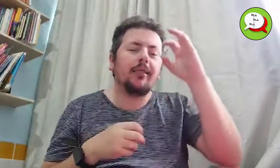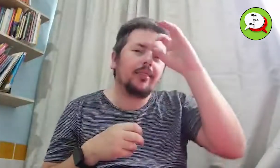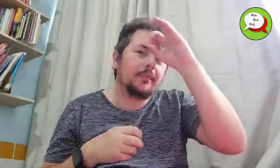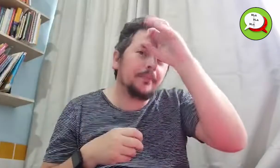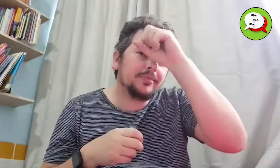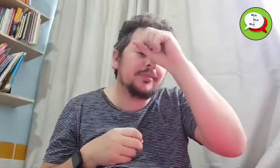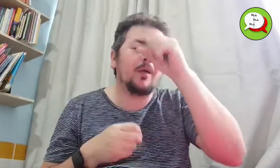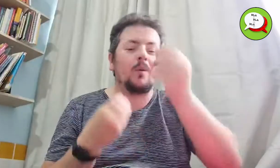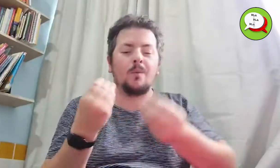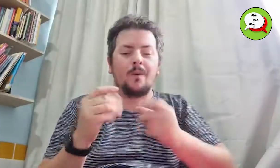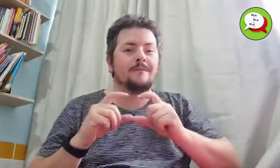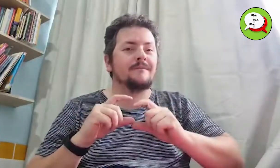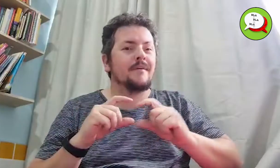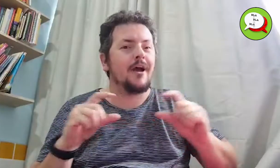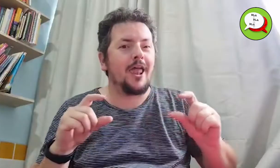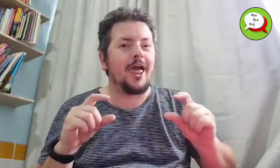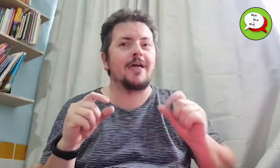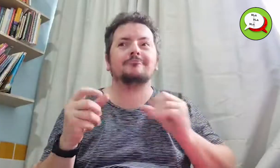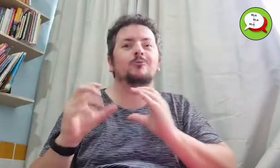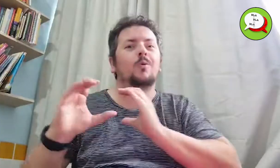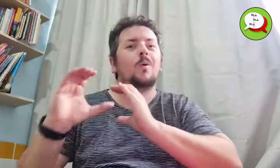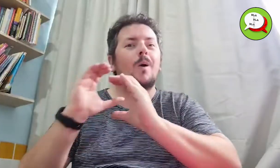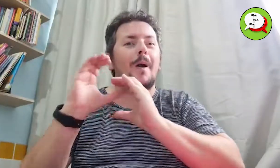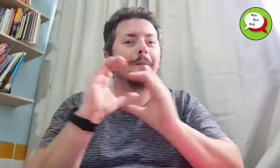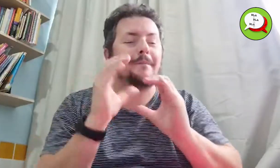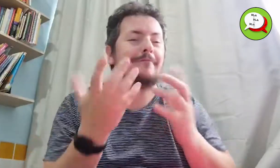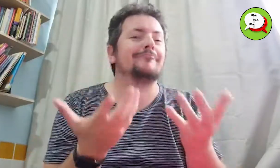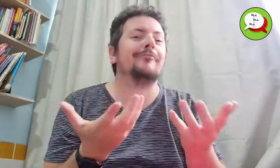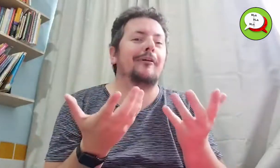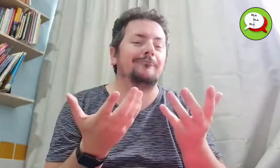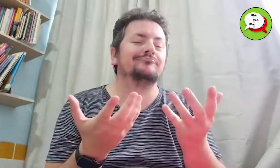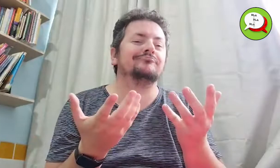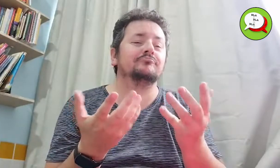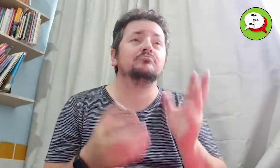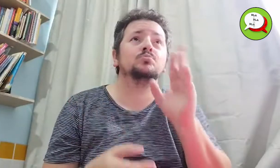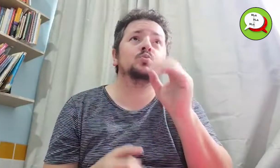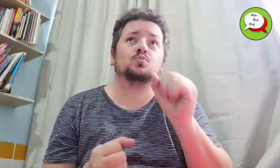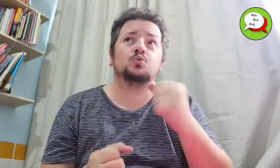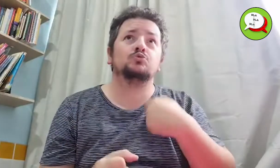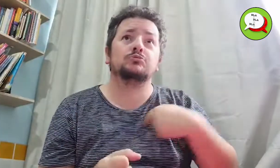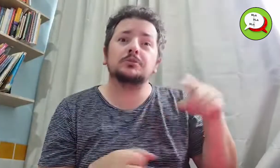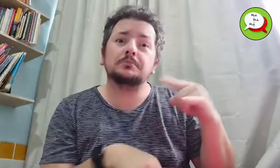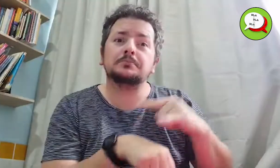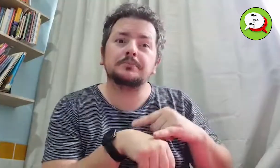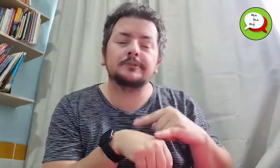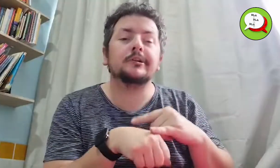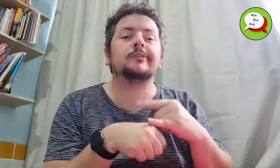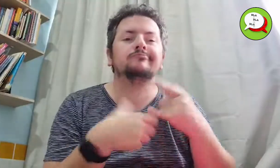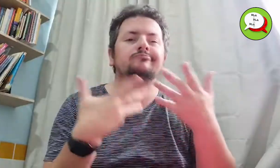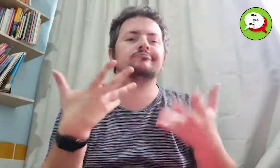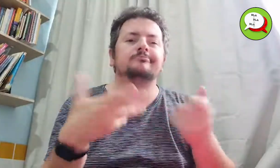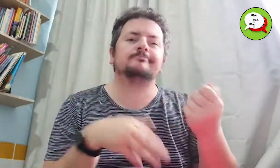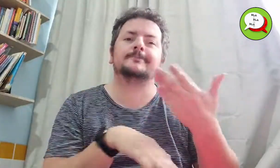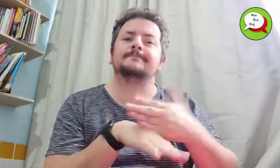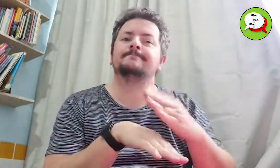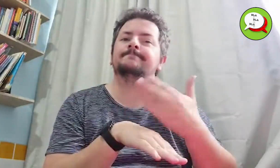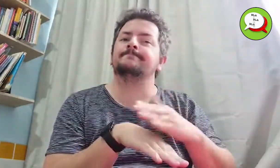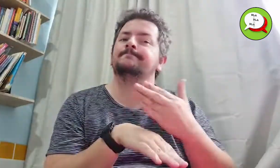ir conseguindo aprender aos pouquinhos, através de frases, através da comunicação corriqueira, que então seja